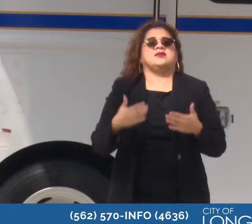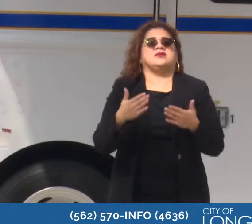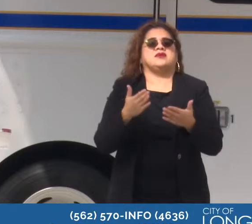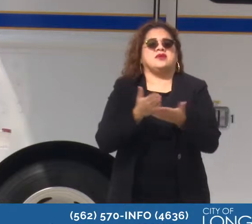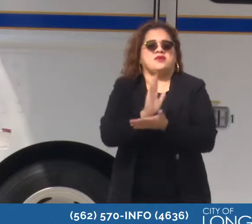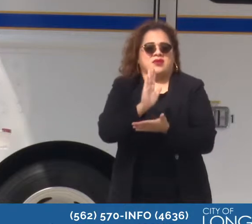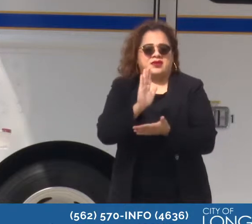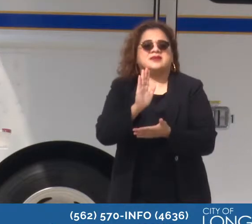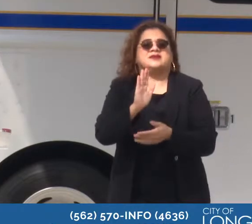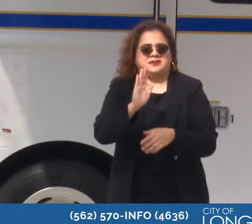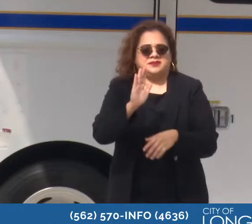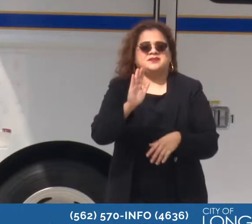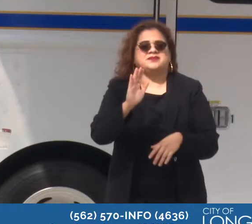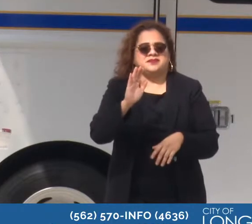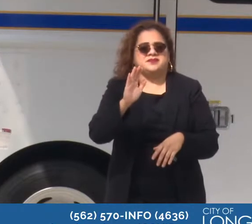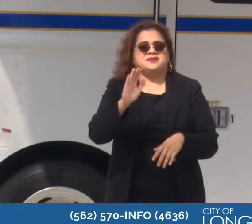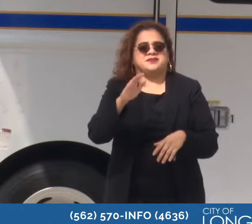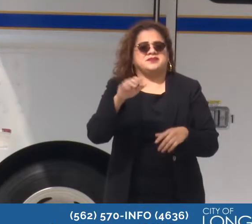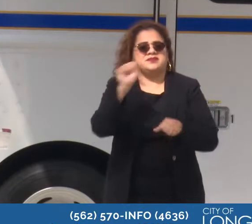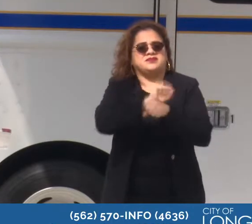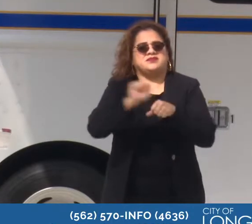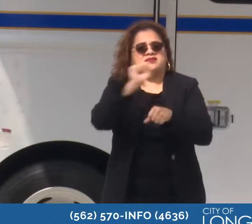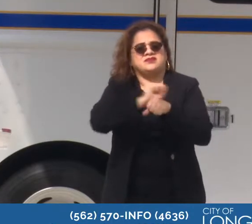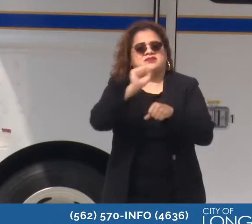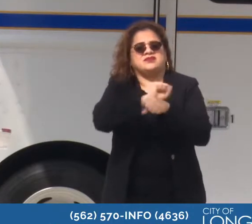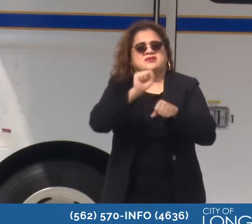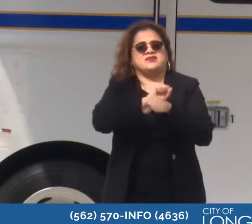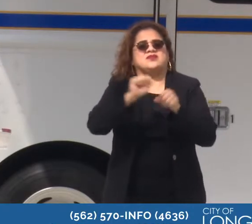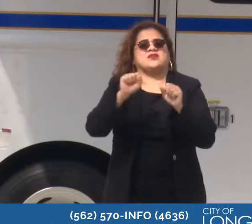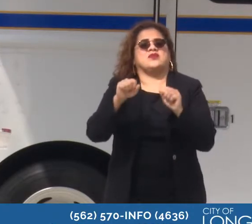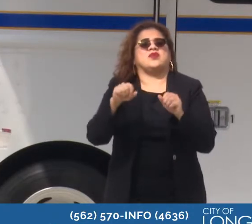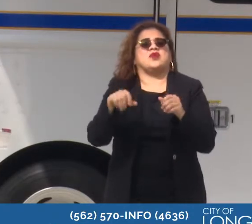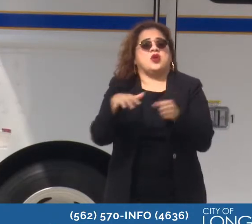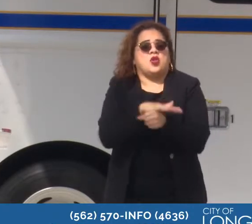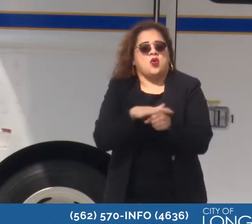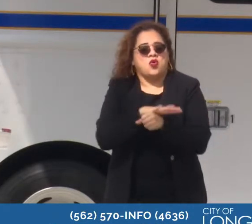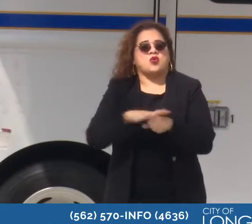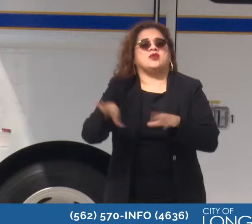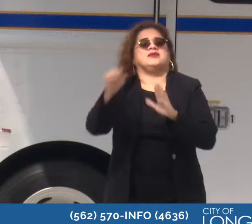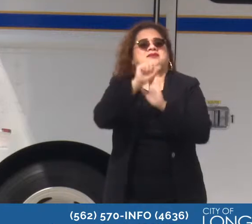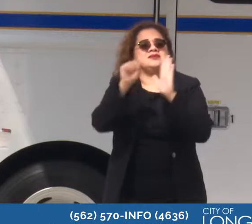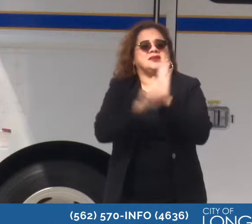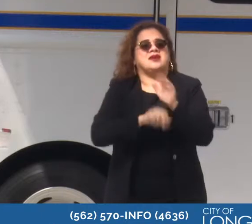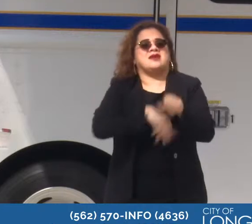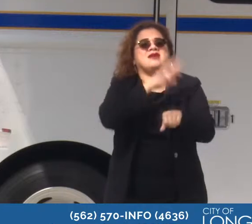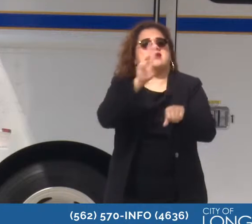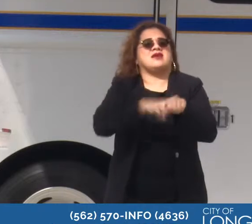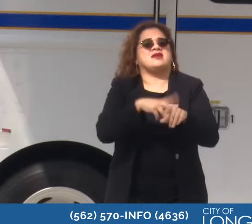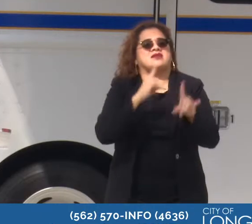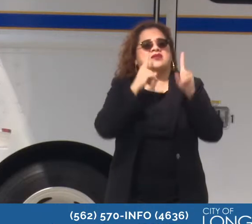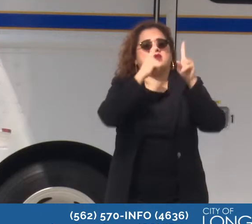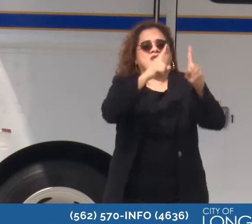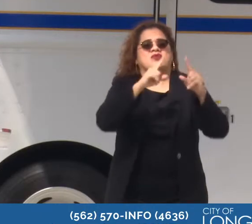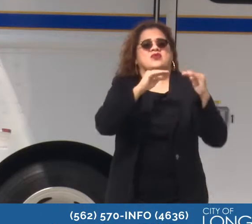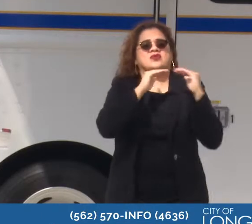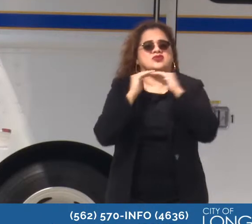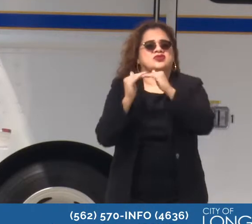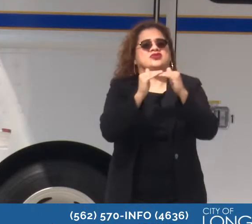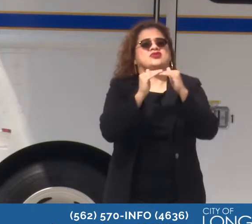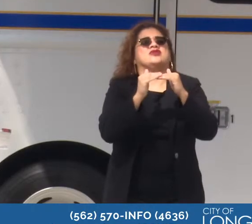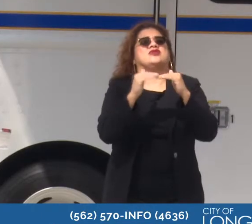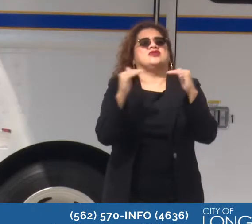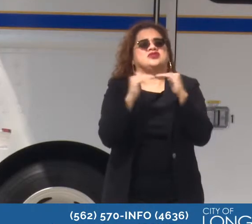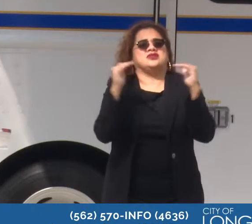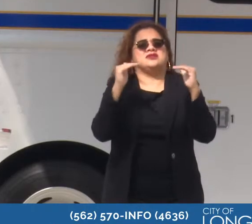organización estatal que trabaja localmente y también a nivel nacional para crear una sociedad justa que incluya a toda